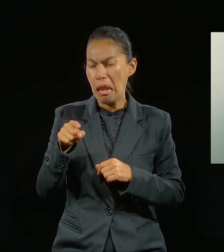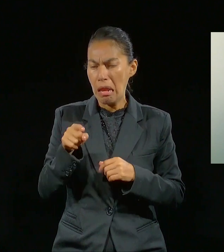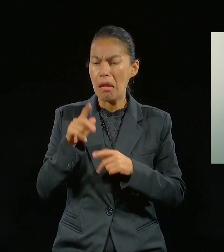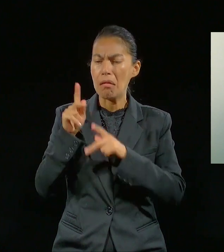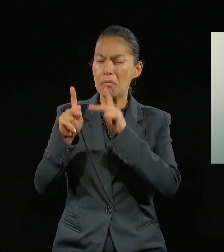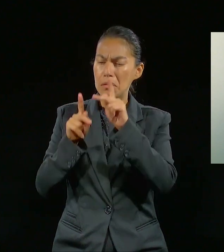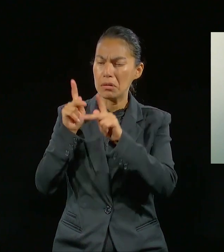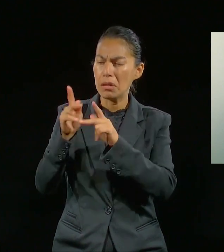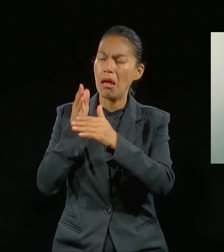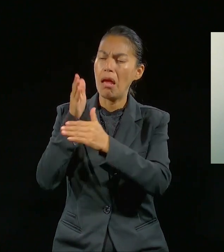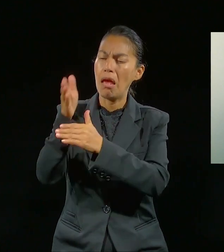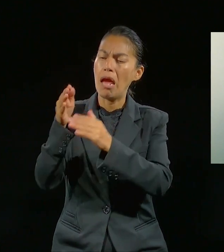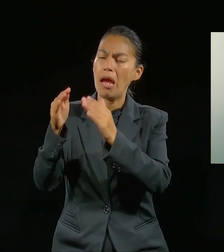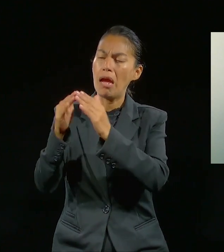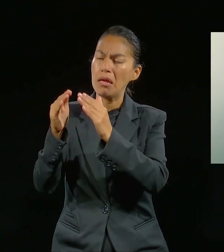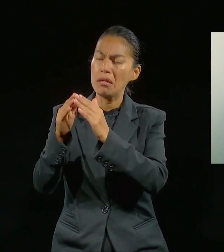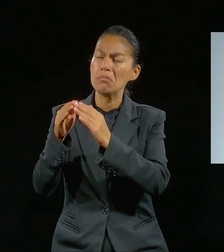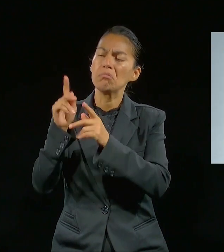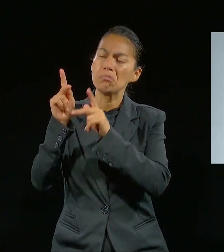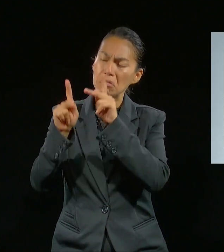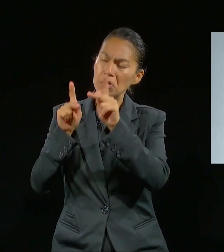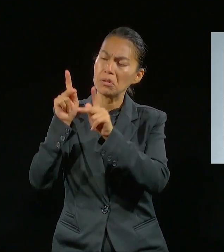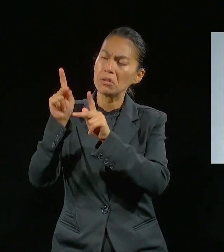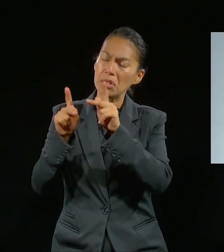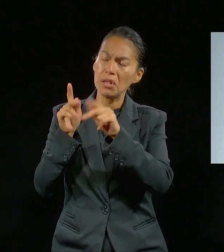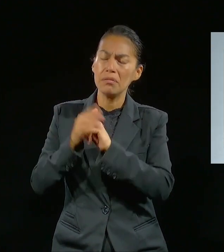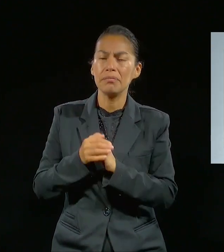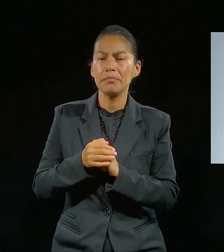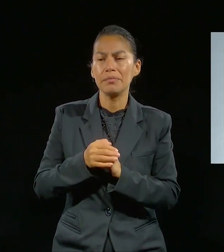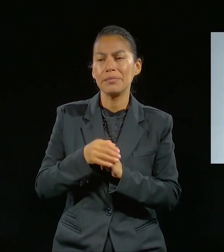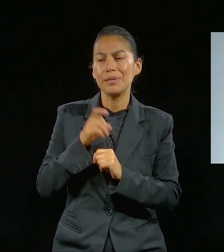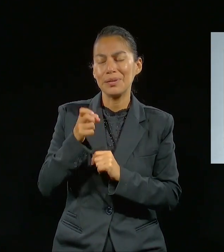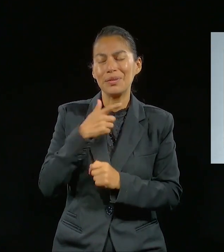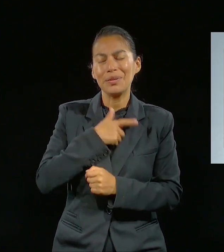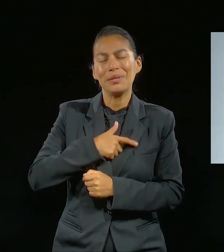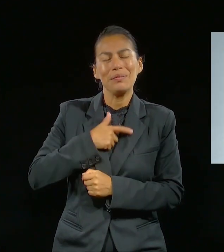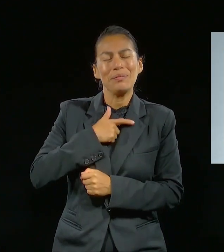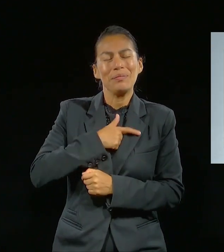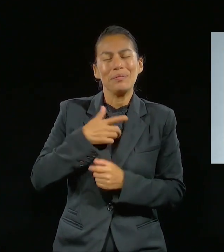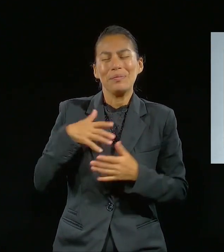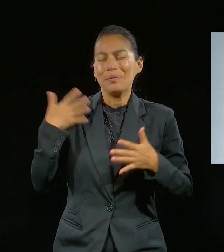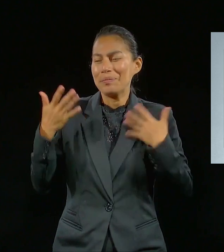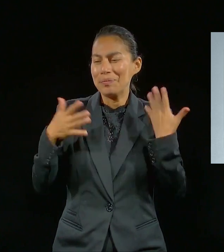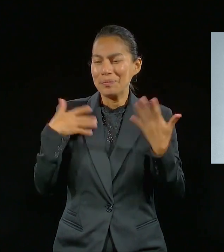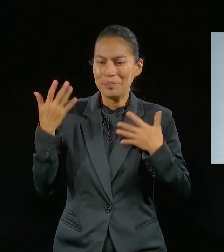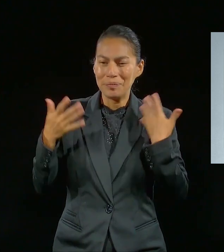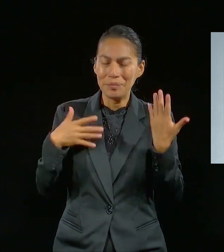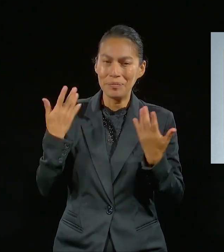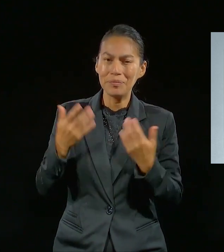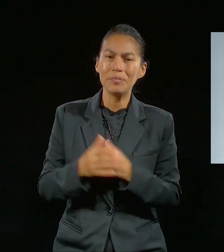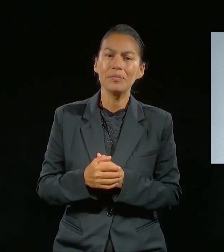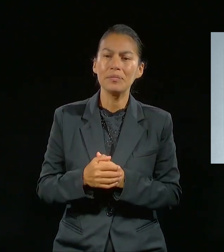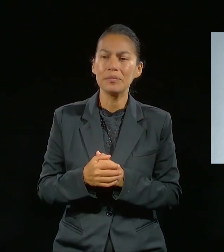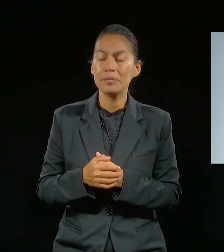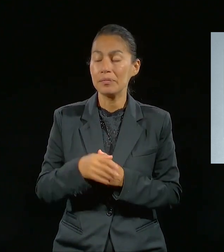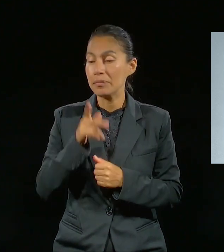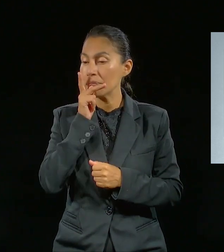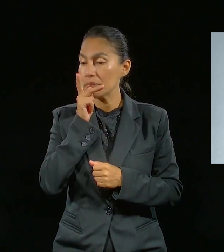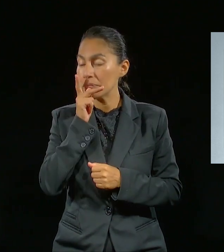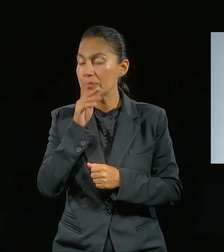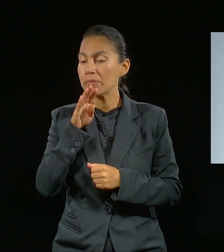porque iba hasta allá a vernos. Y para nosotros era un motivo de fiesta, porque